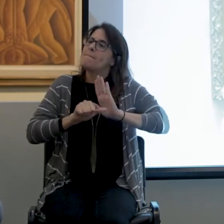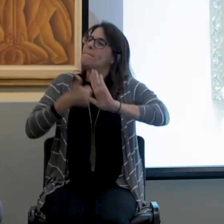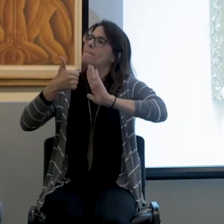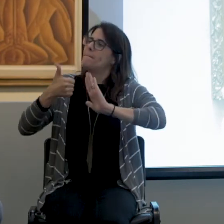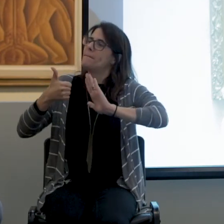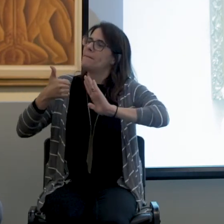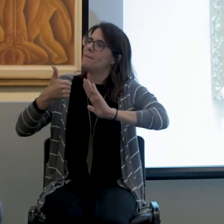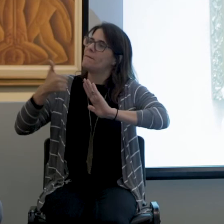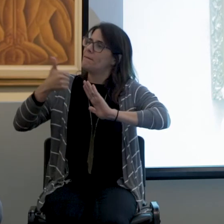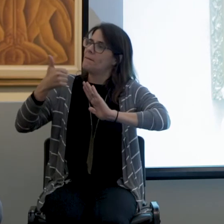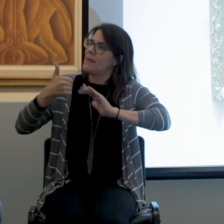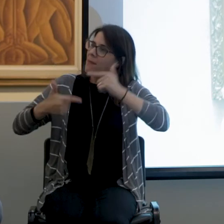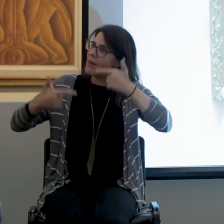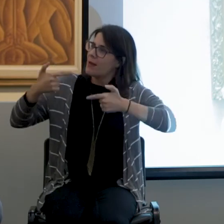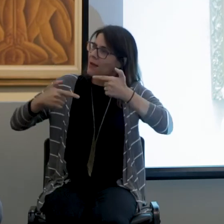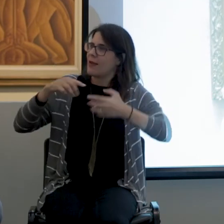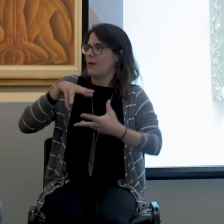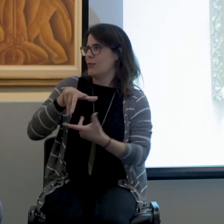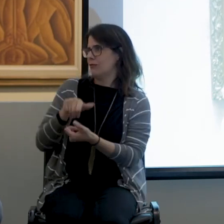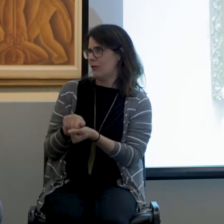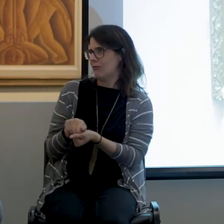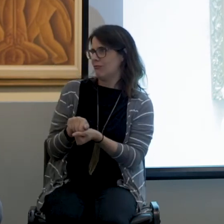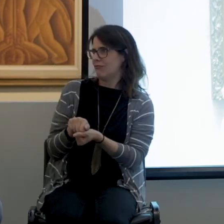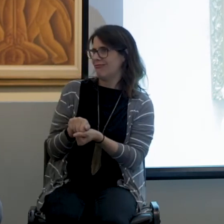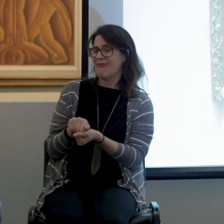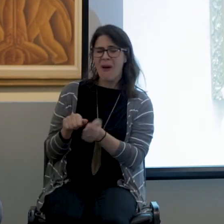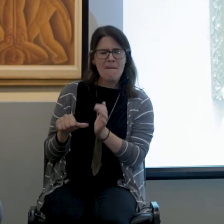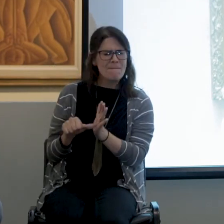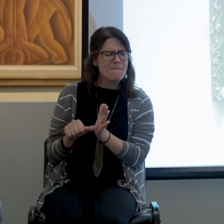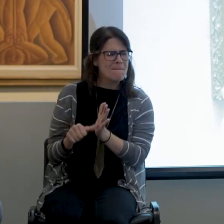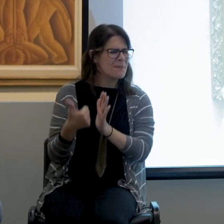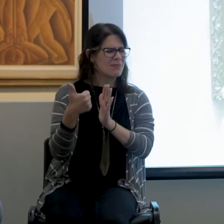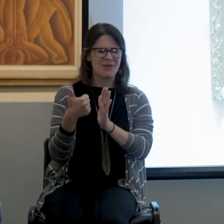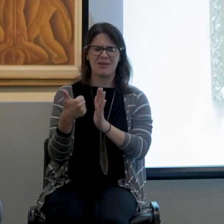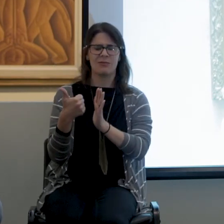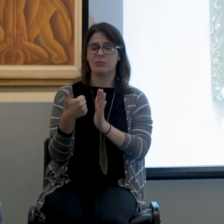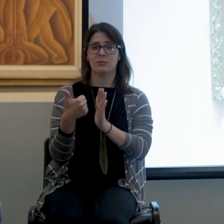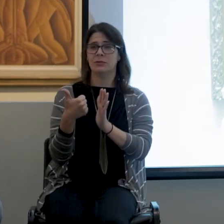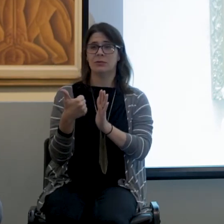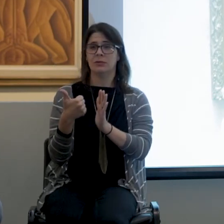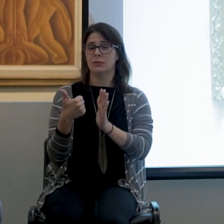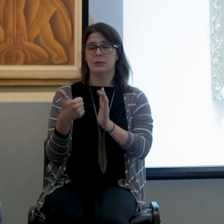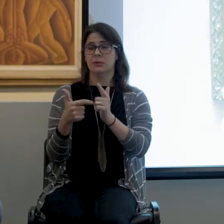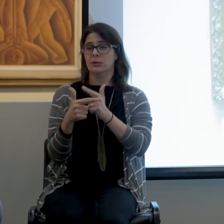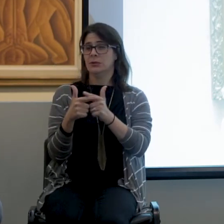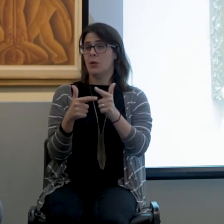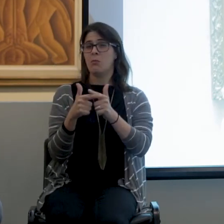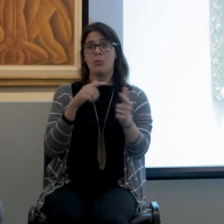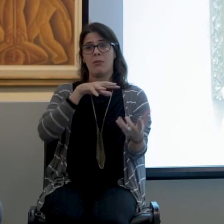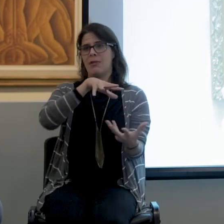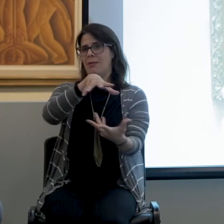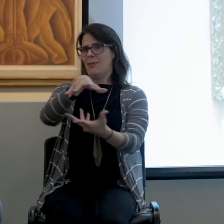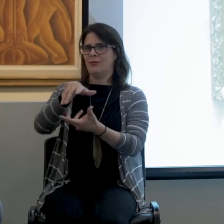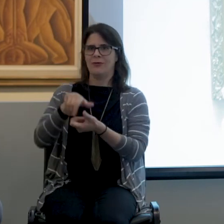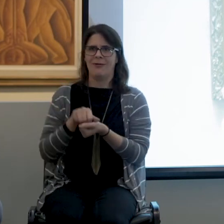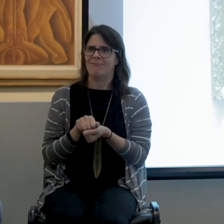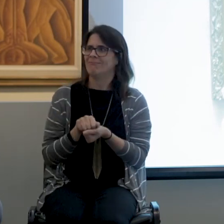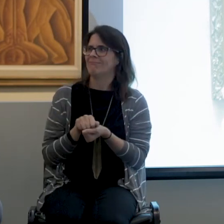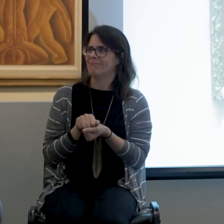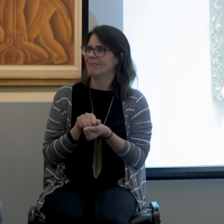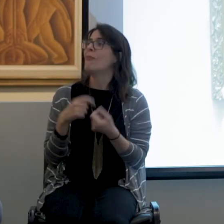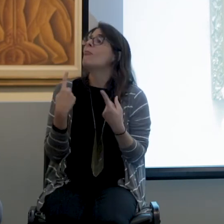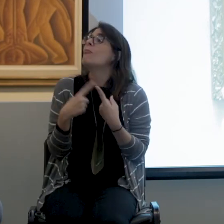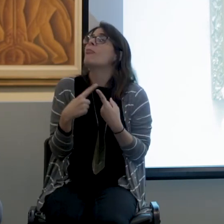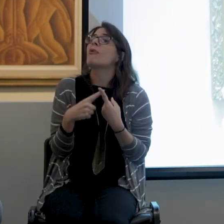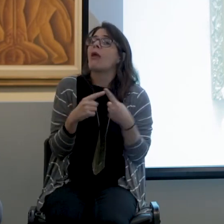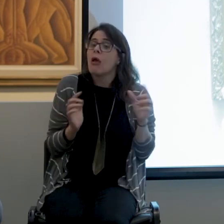A primeira grande catástrofe global promovida pela tecnologia